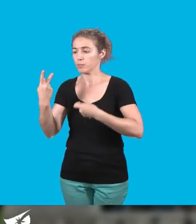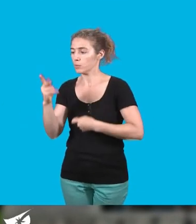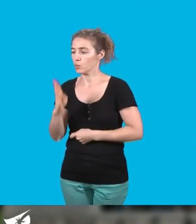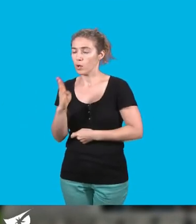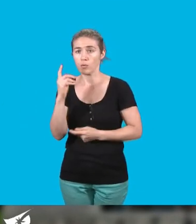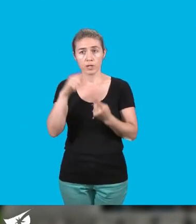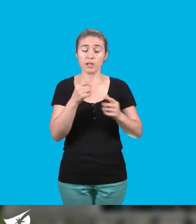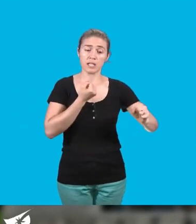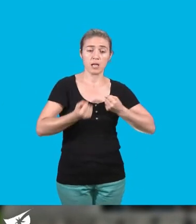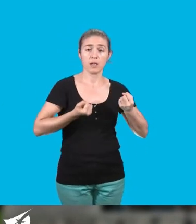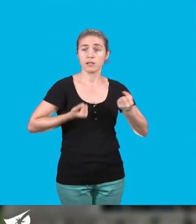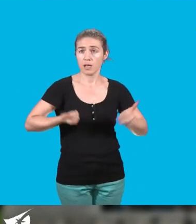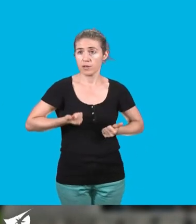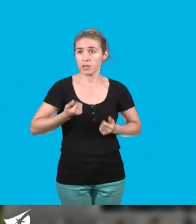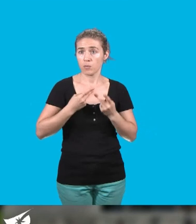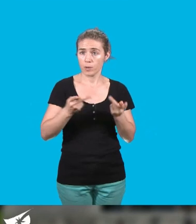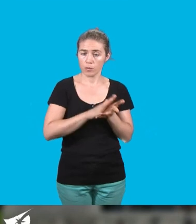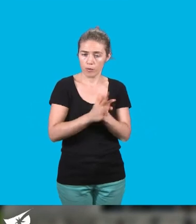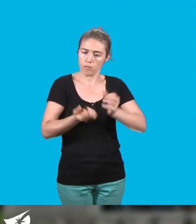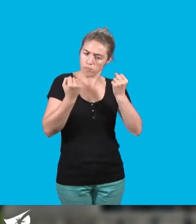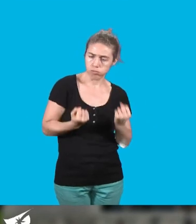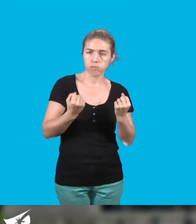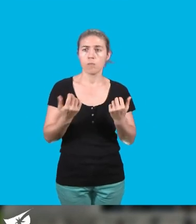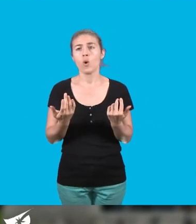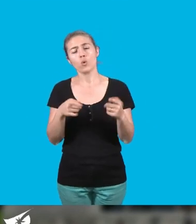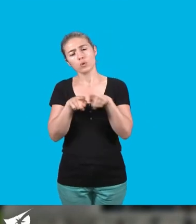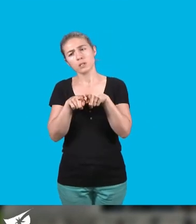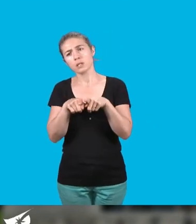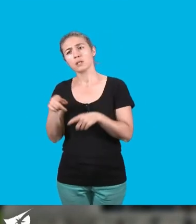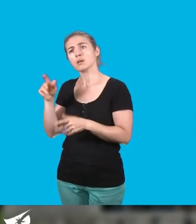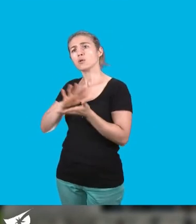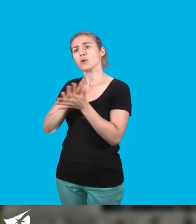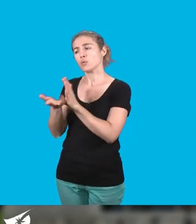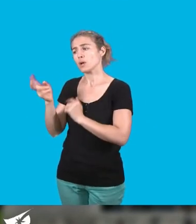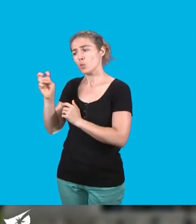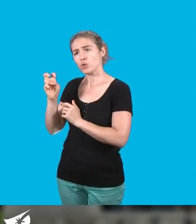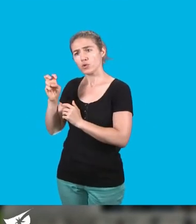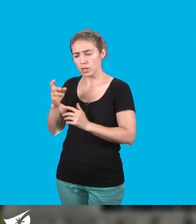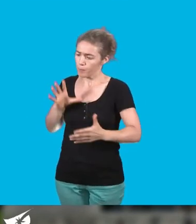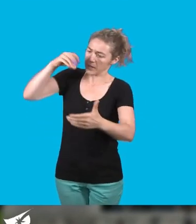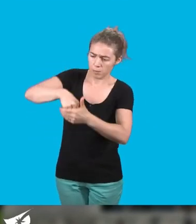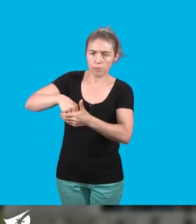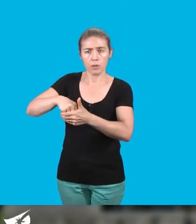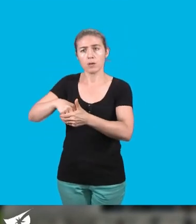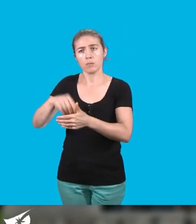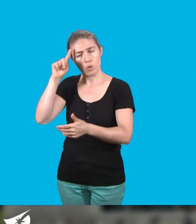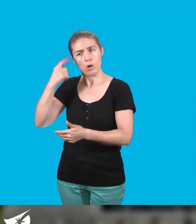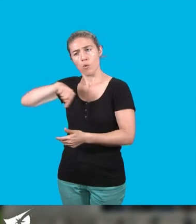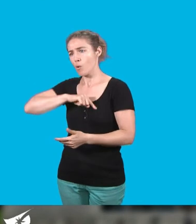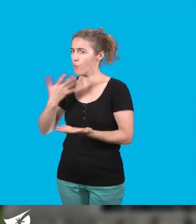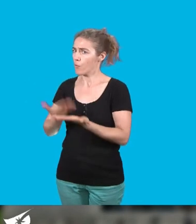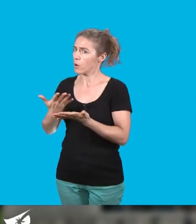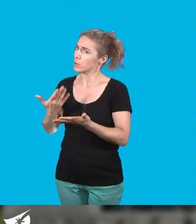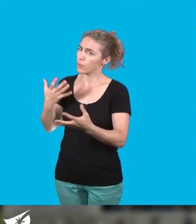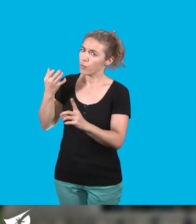service public, contribuer bien évidemment aussi à la transition écologique que nous appelons chacune et chacun de nos voeux. Avant de passer à